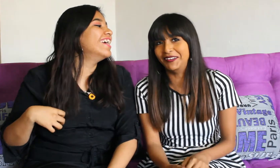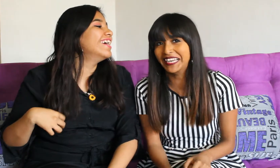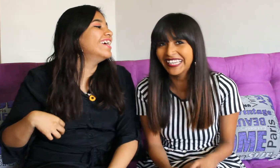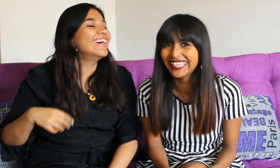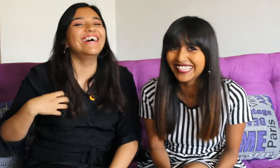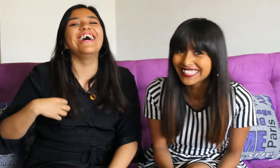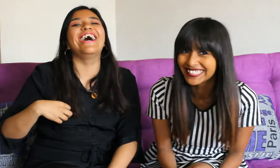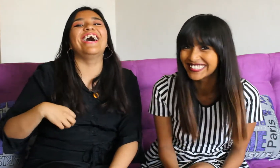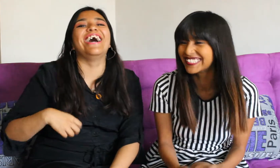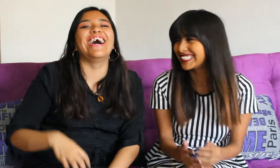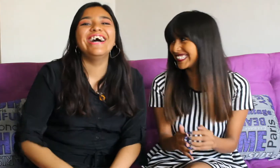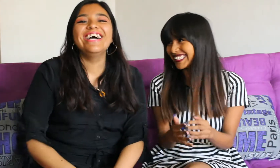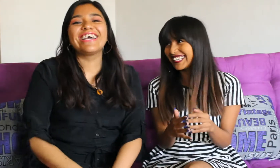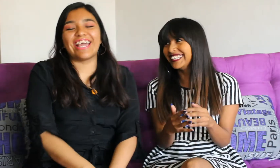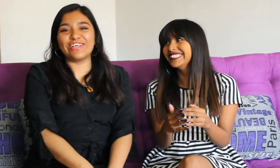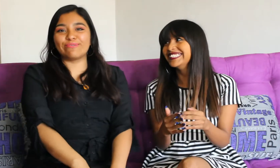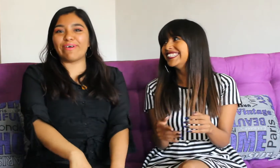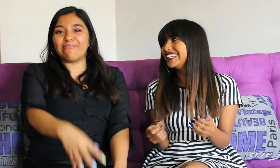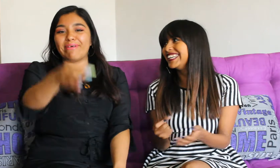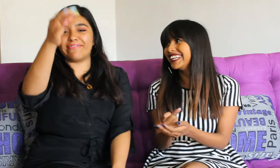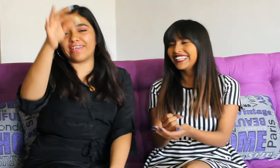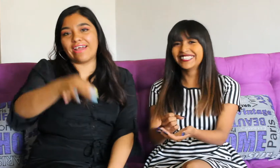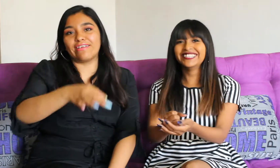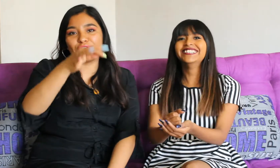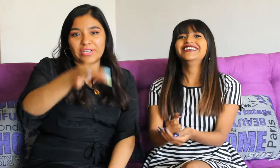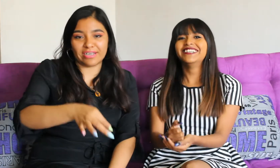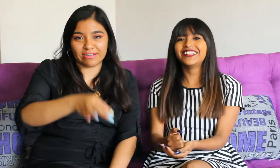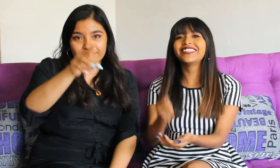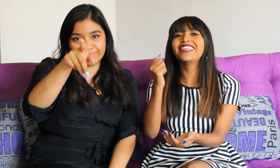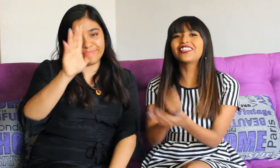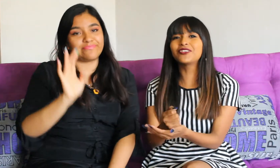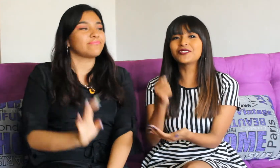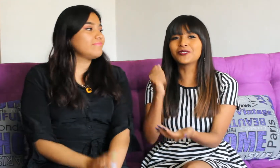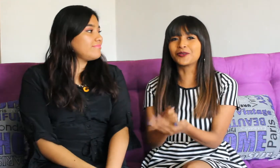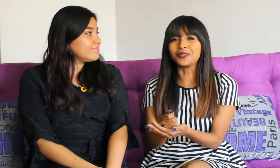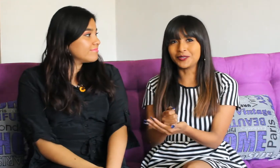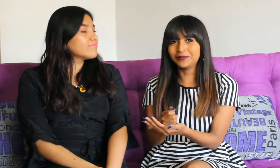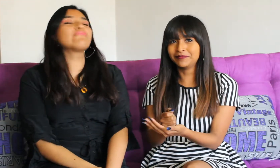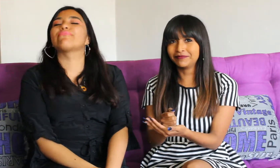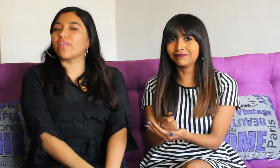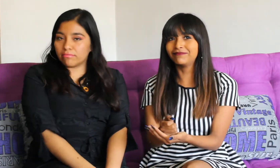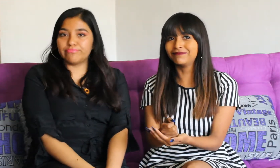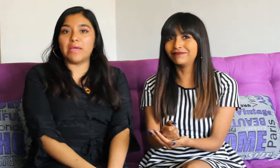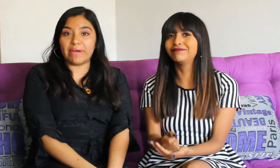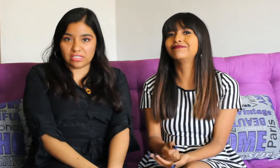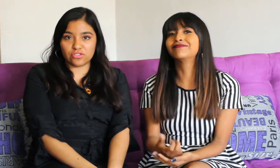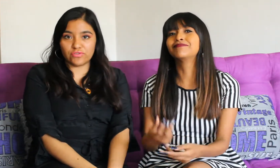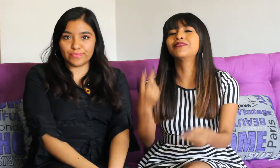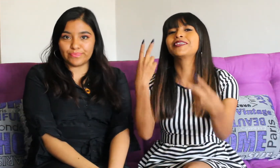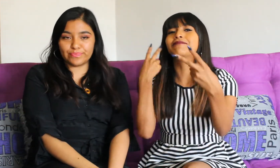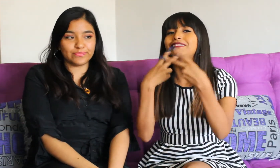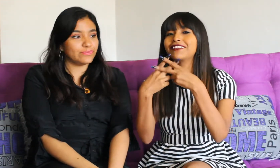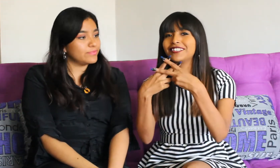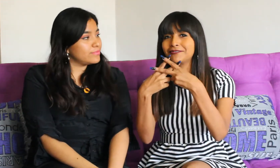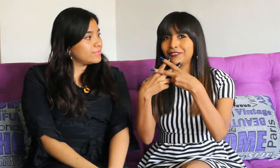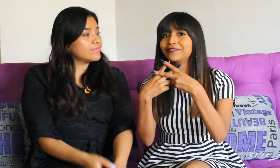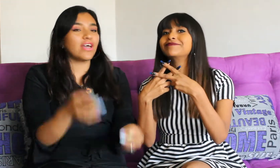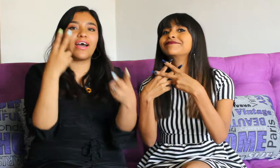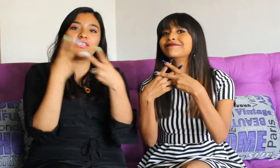verificables. Que los pueden verificar en Twitter. Datos duros. Y precisos. Porque periodismo.